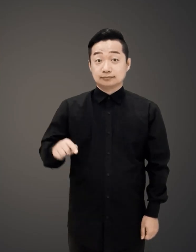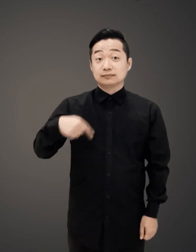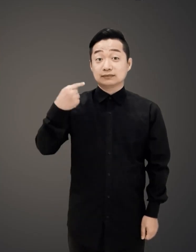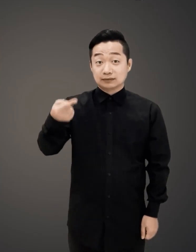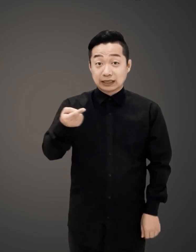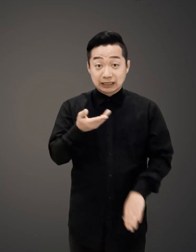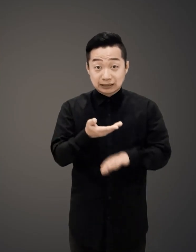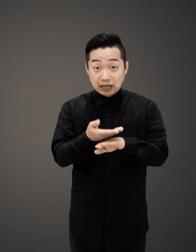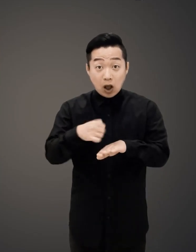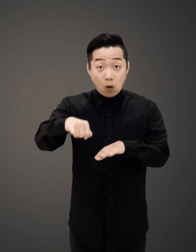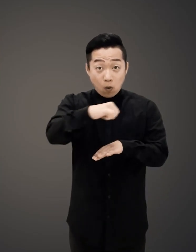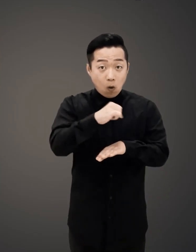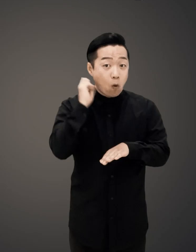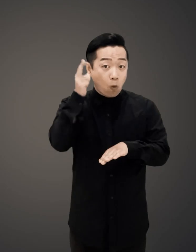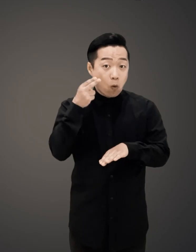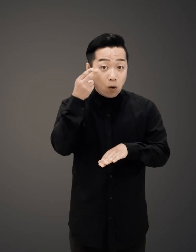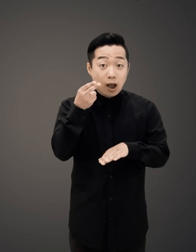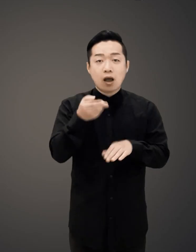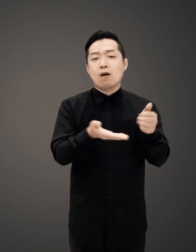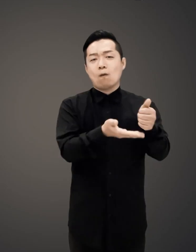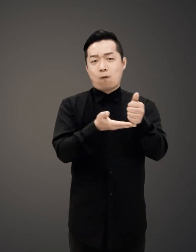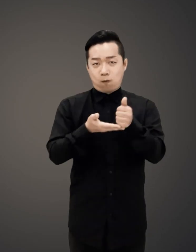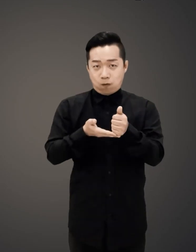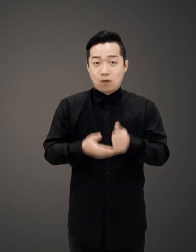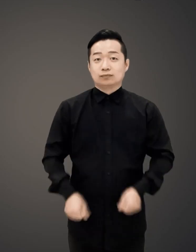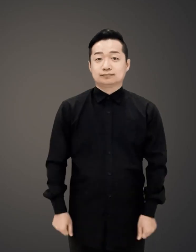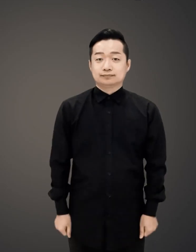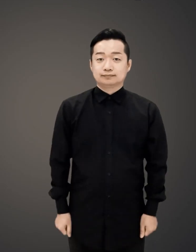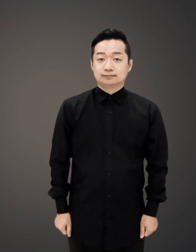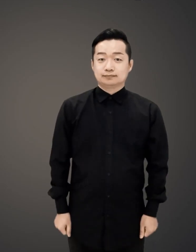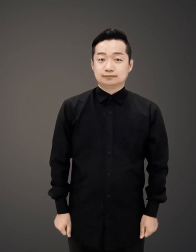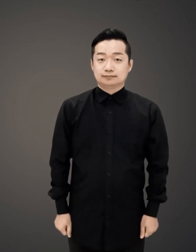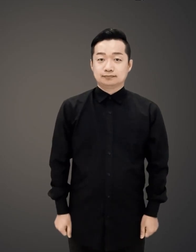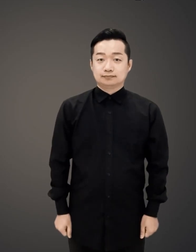이어서 또 다른 곤충이 호텔을 찾아왔어요.